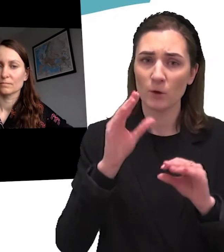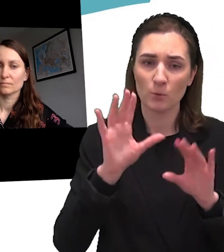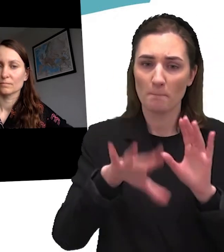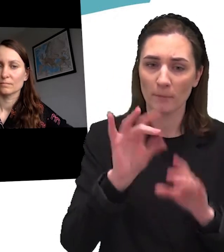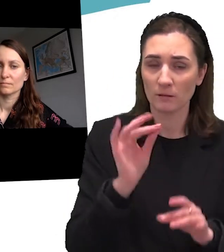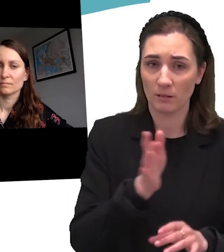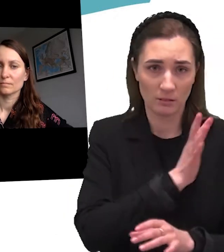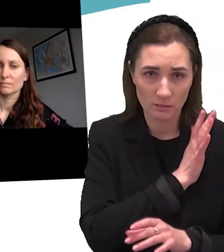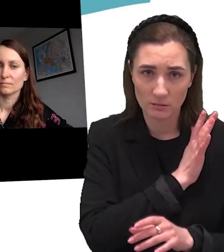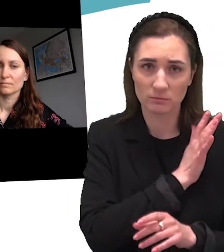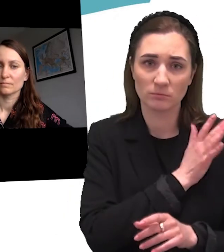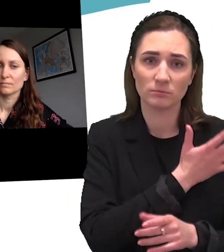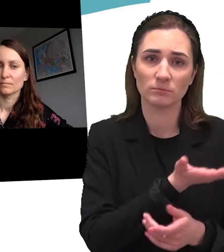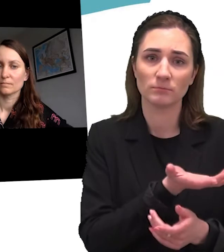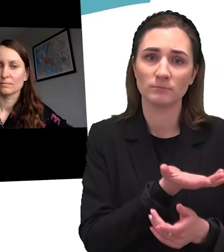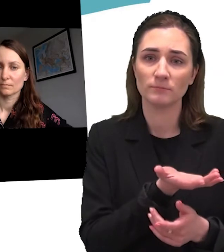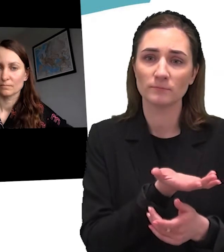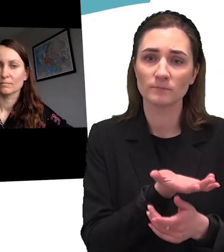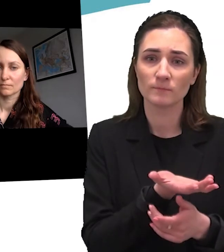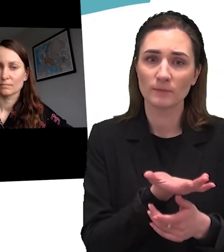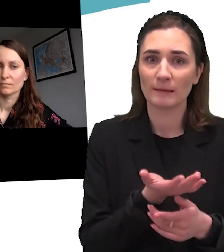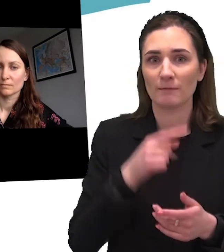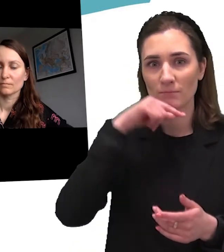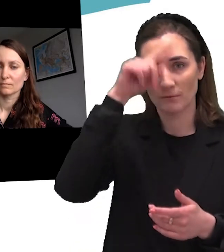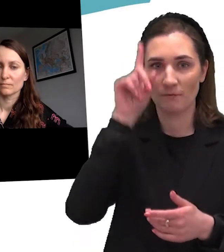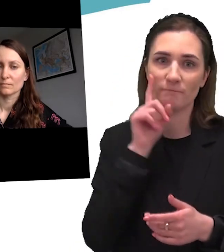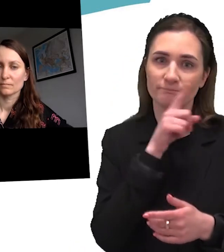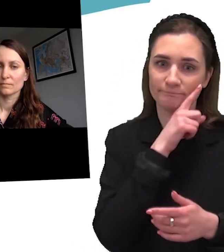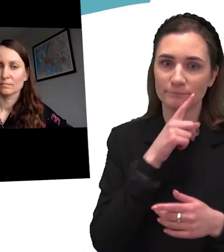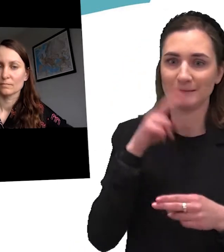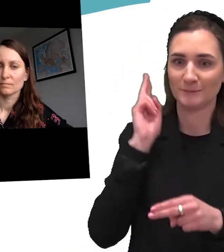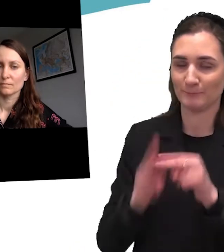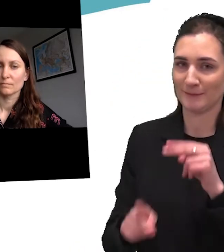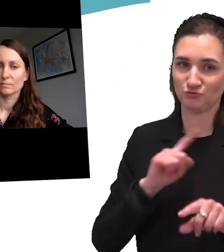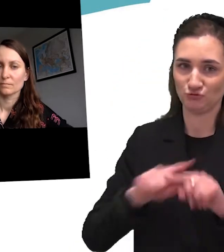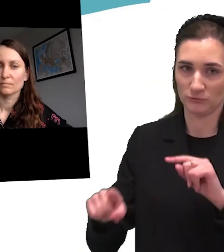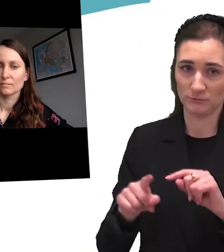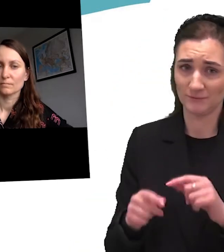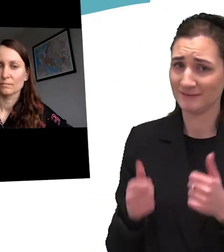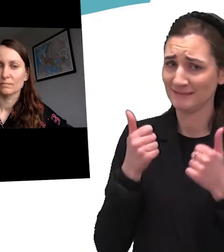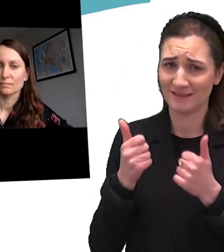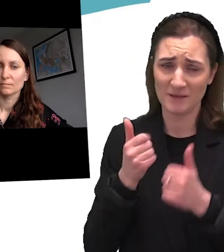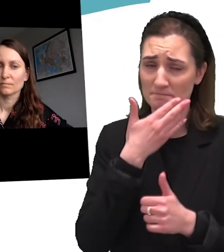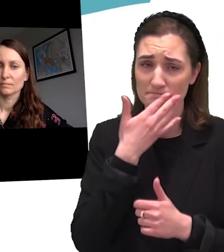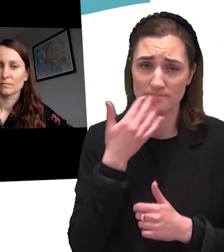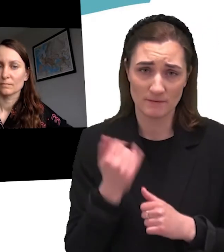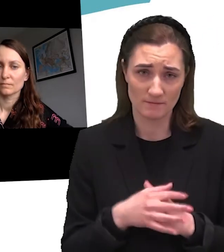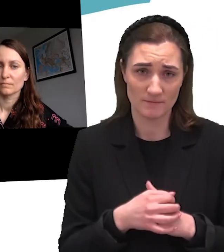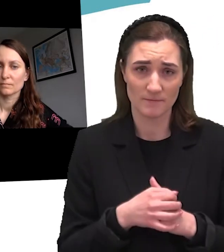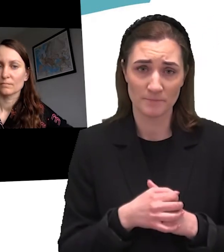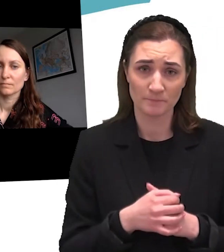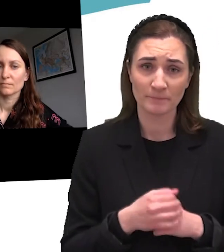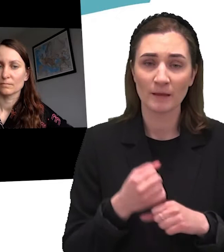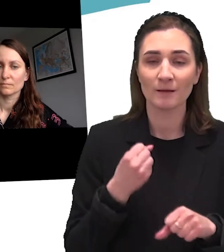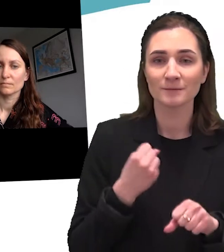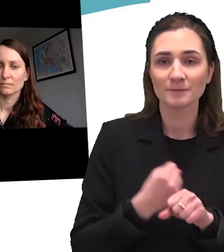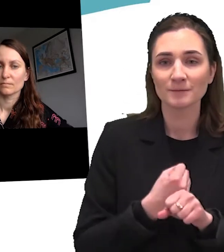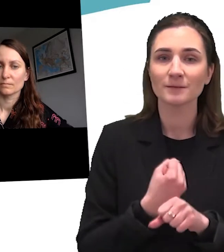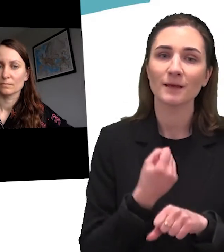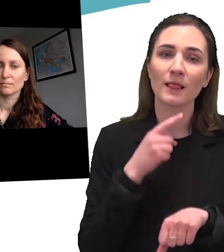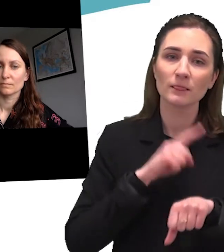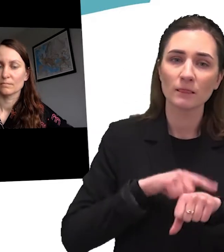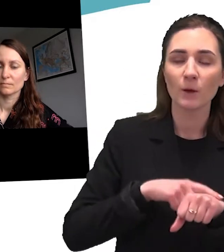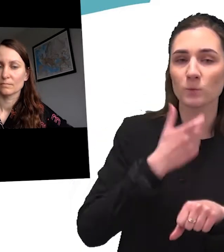kai nieko neduodama vaikui rinktis ir kai tėvai nusprendžia, tai tas nu, nėra geras dalykas.